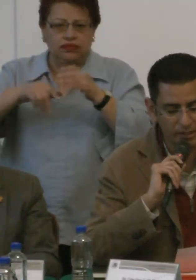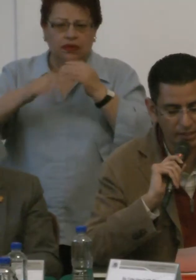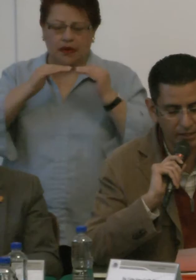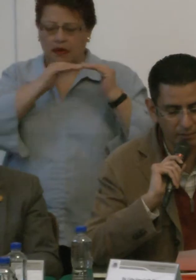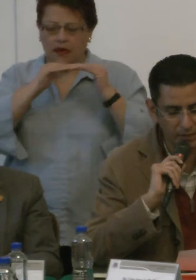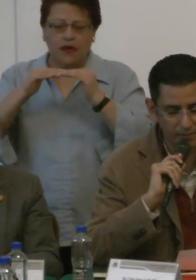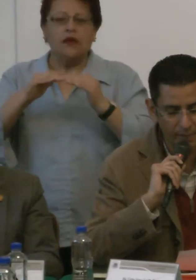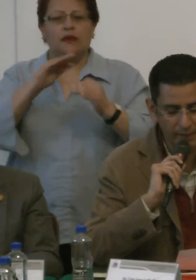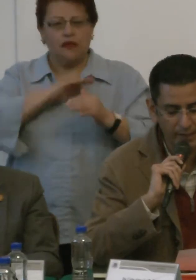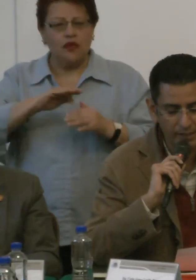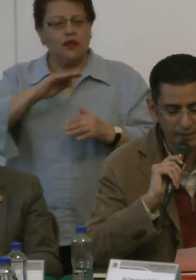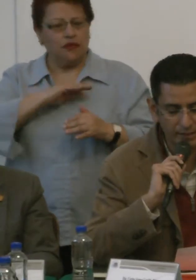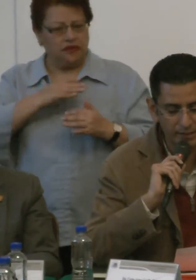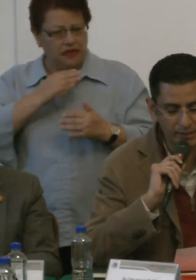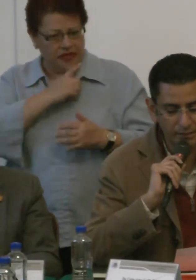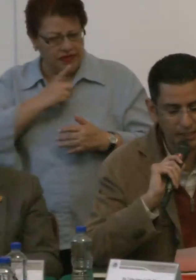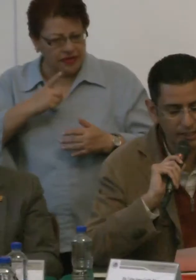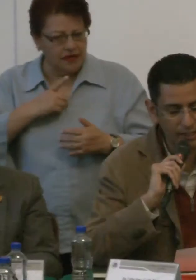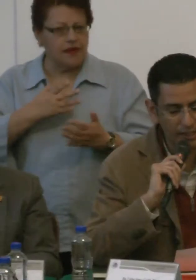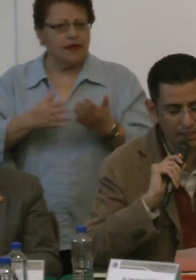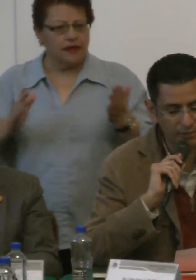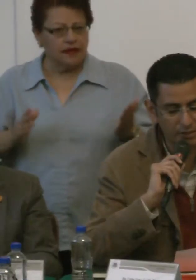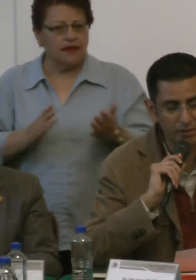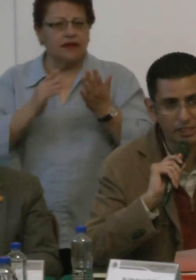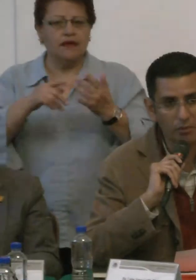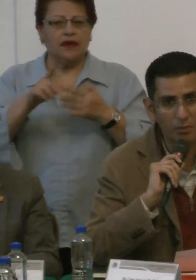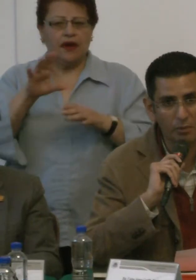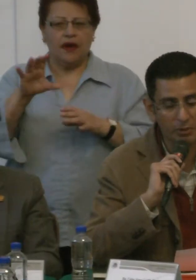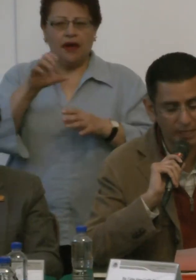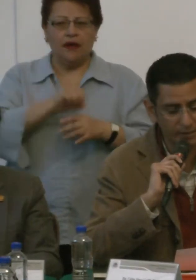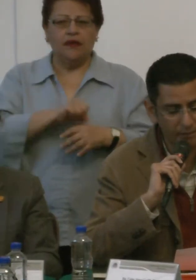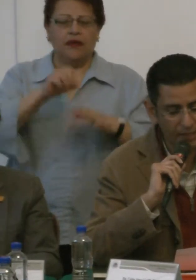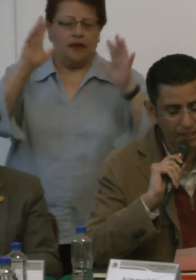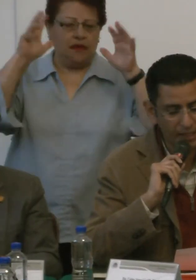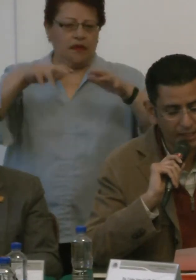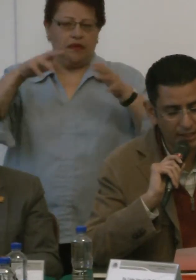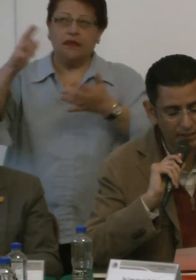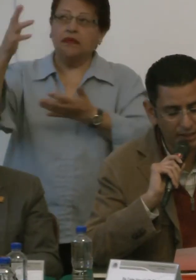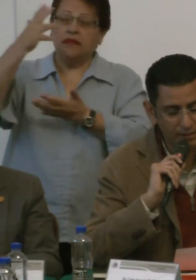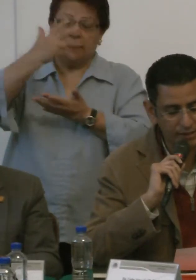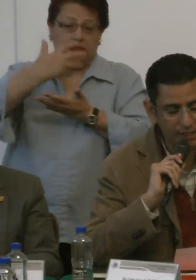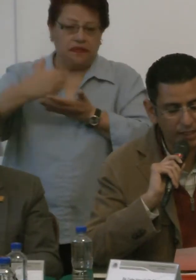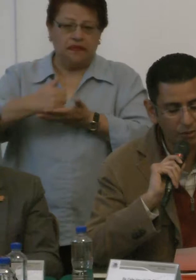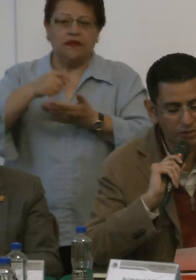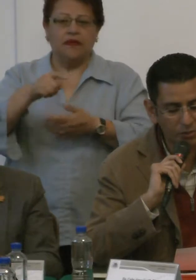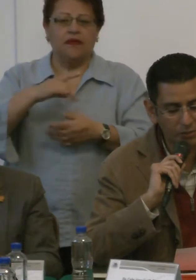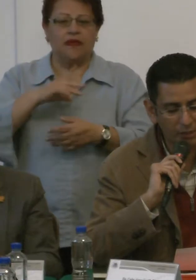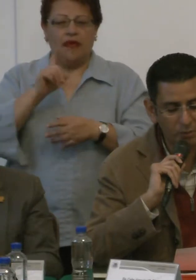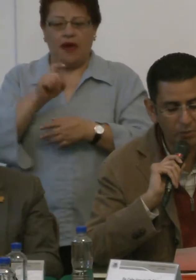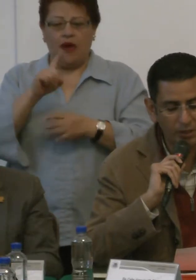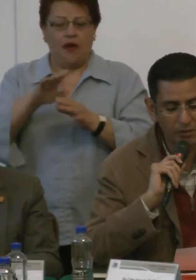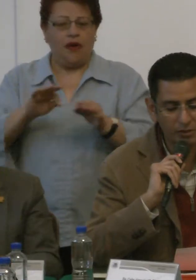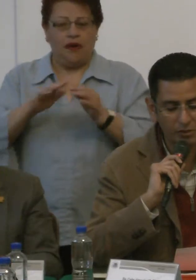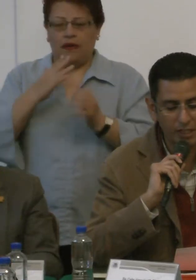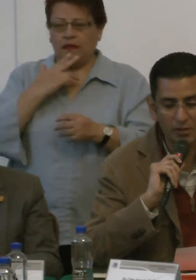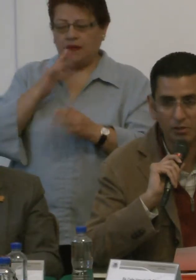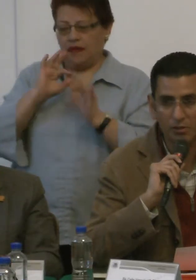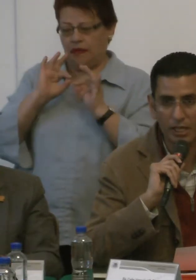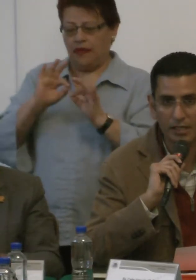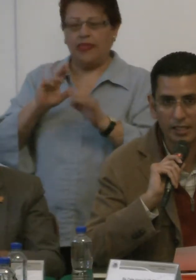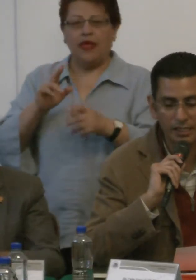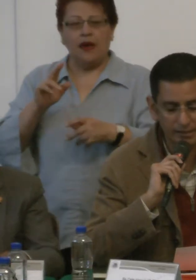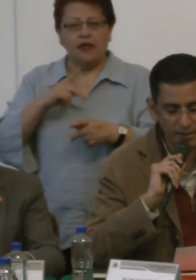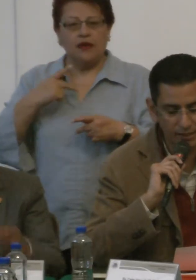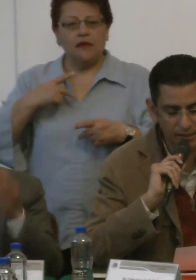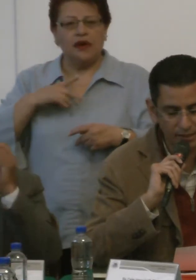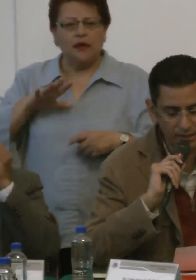y sustentable. Se incentivará la captación del agua pluvial. 3. El agua es un bien público, social y